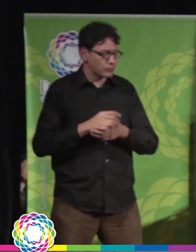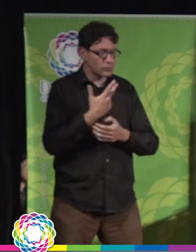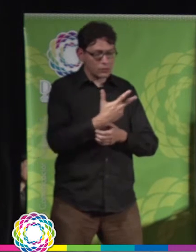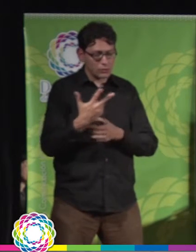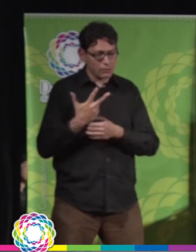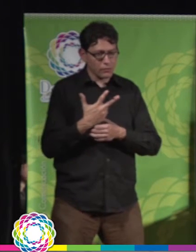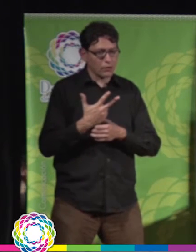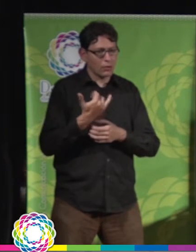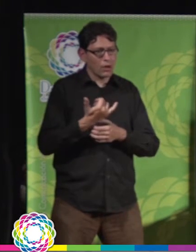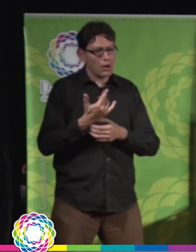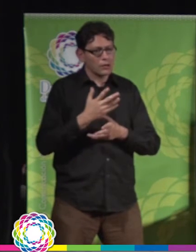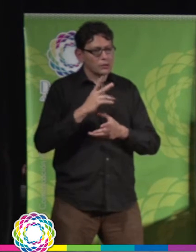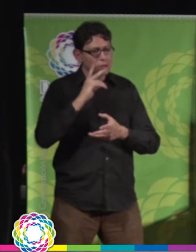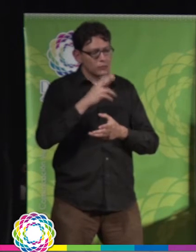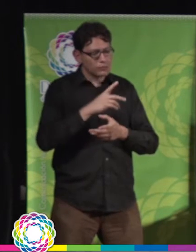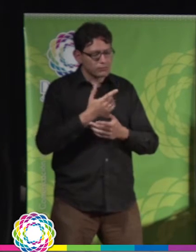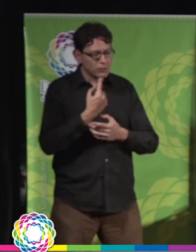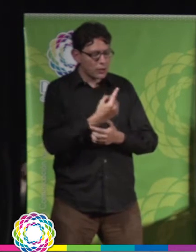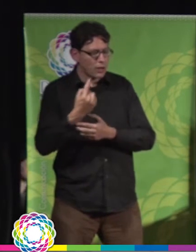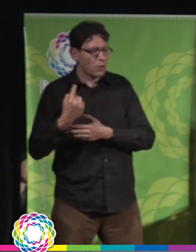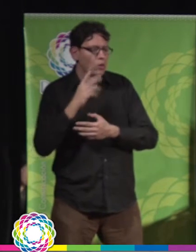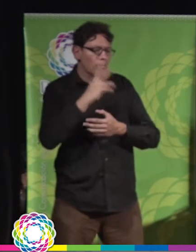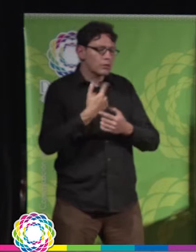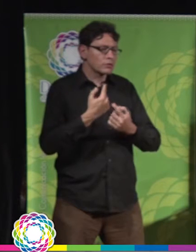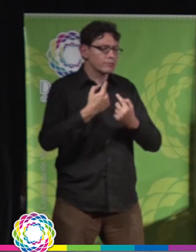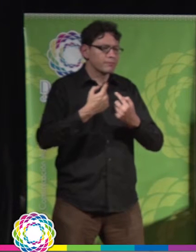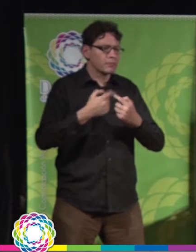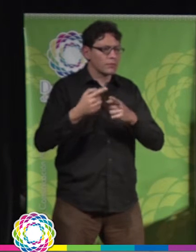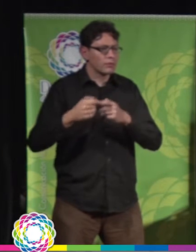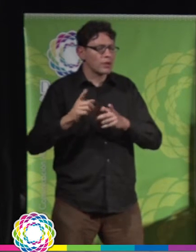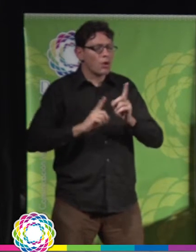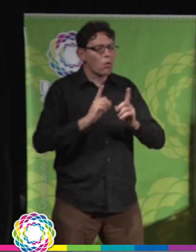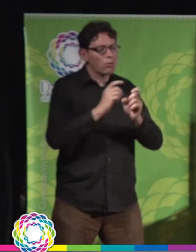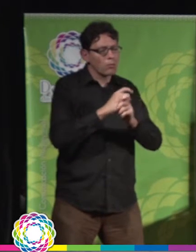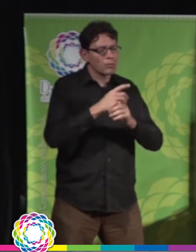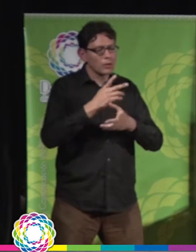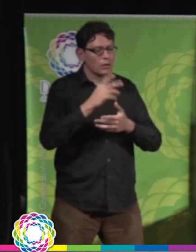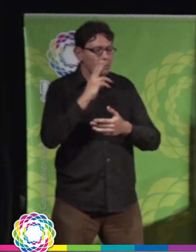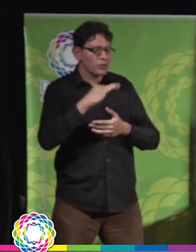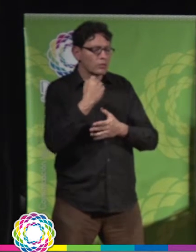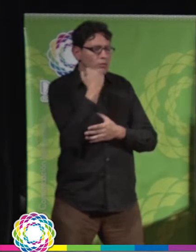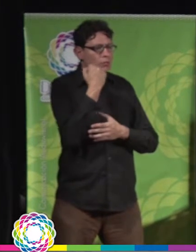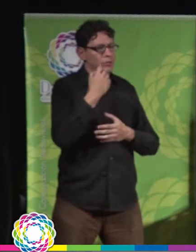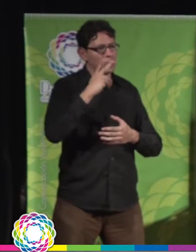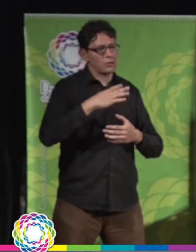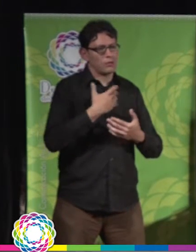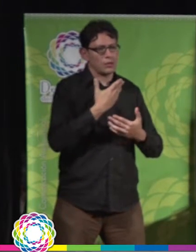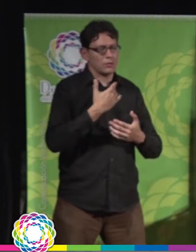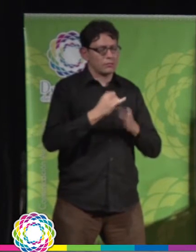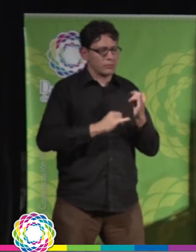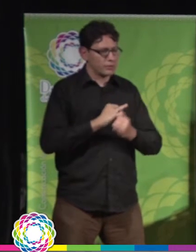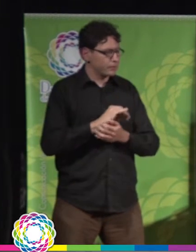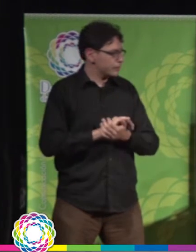nos encontramos con algunas contradicciones o algunas problemáticas que nos parecían importantes plantear. En primer